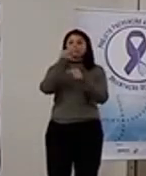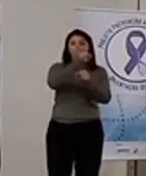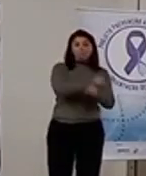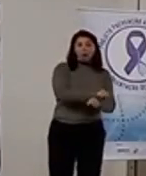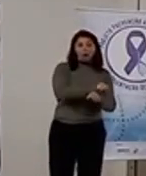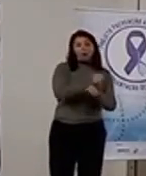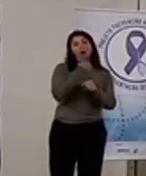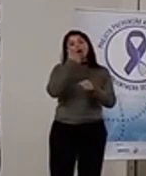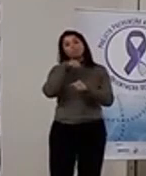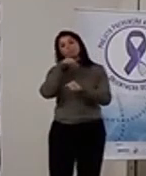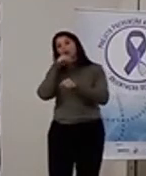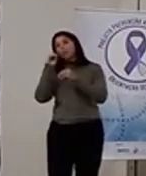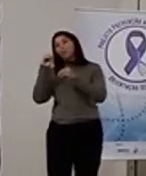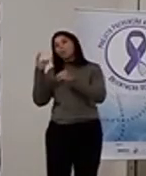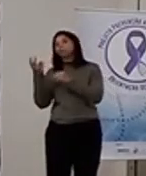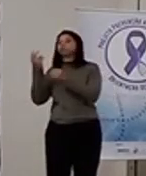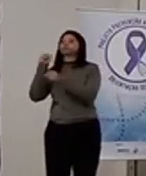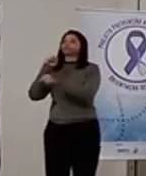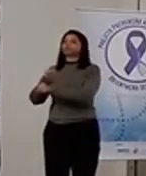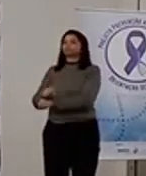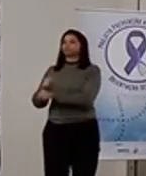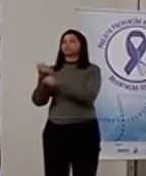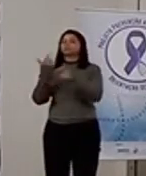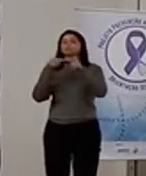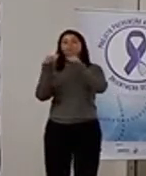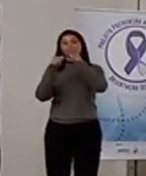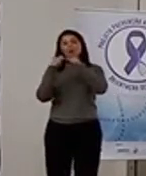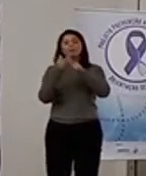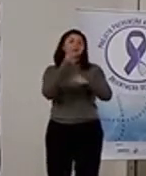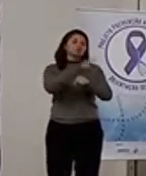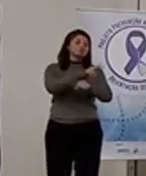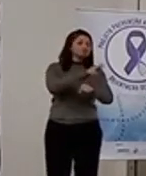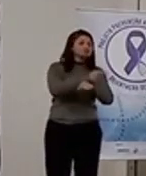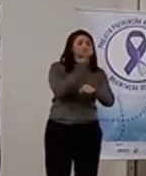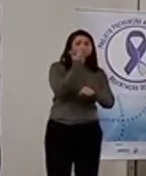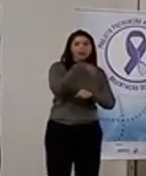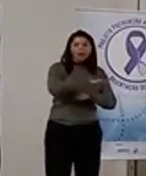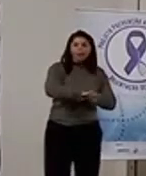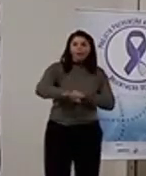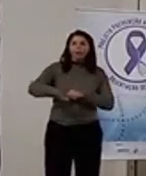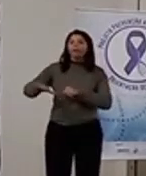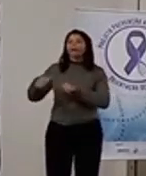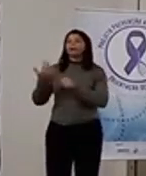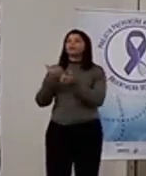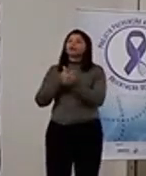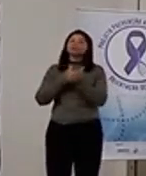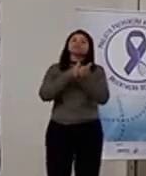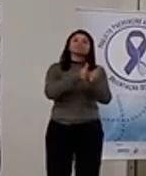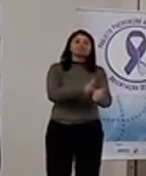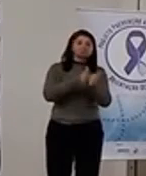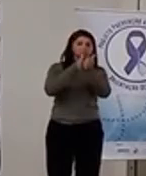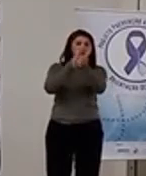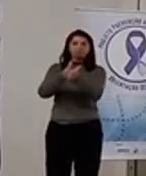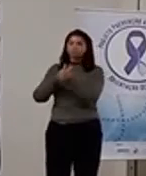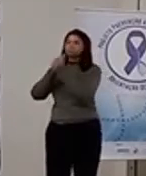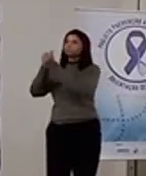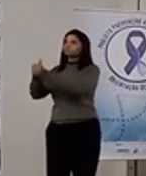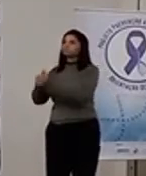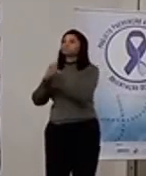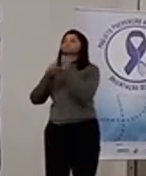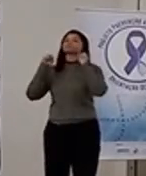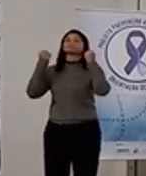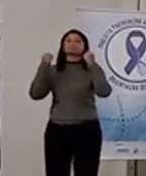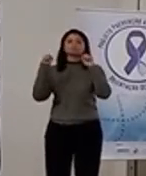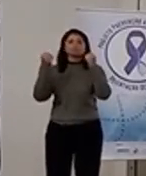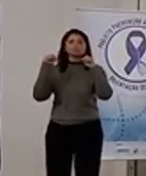emprego regular ou diminuir as horas de trabalho para cuidar da criança. Você tem que também acompanhar o filho em fisioterapias. A criança falta